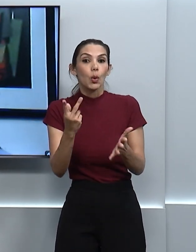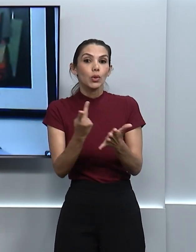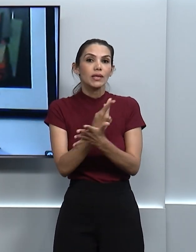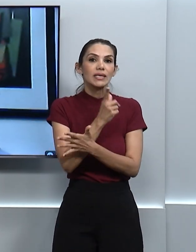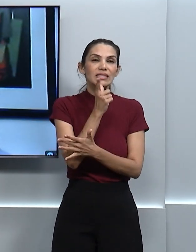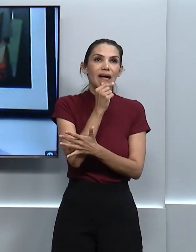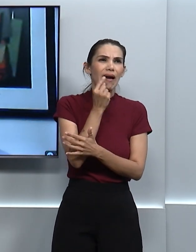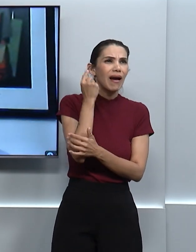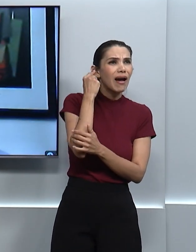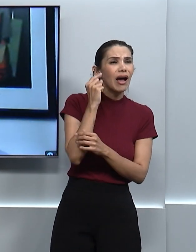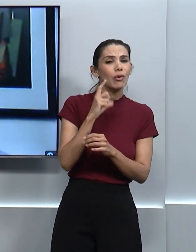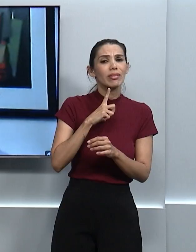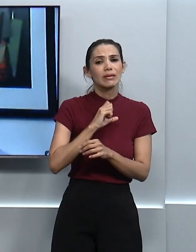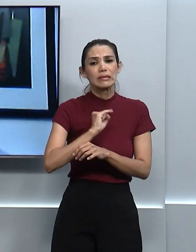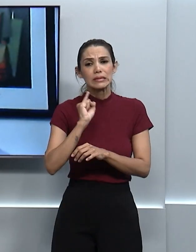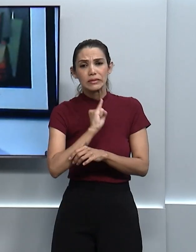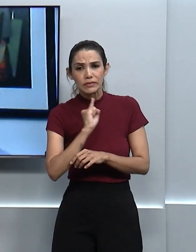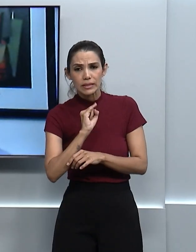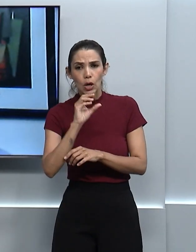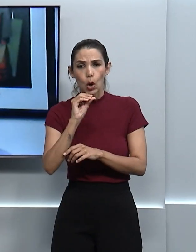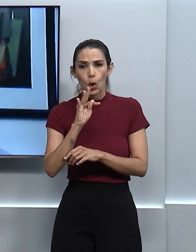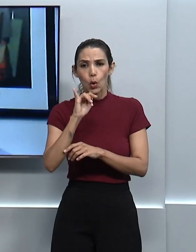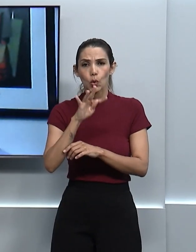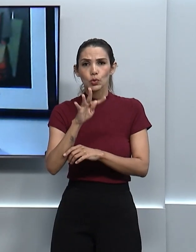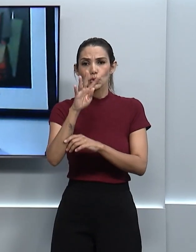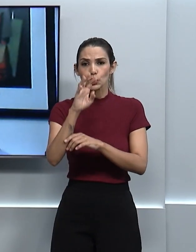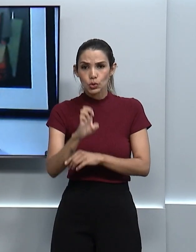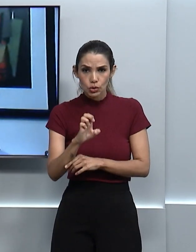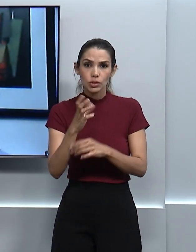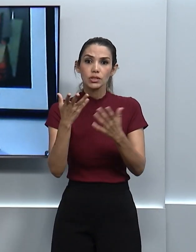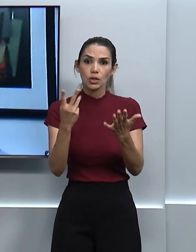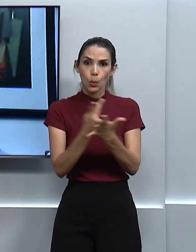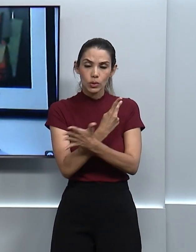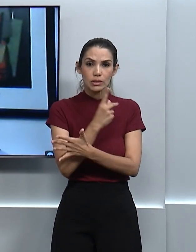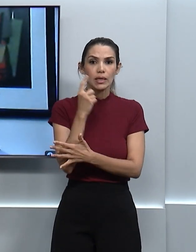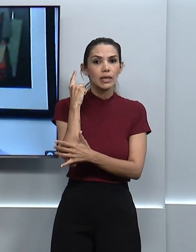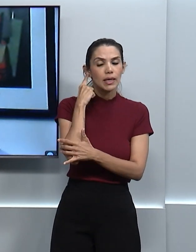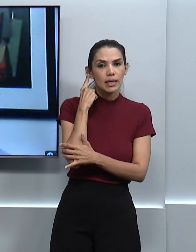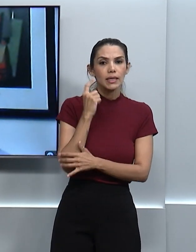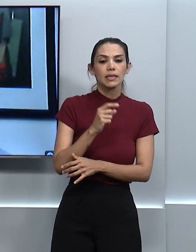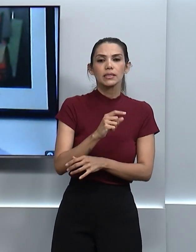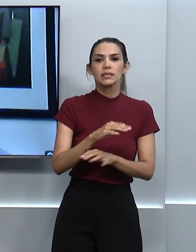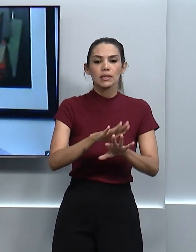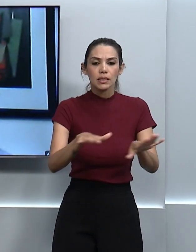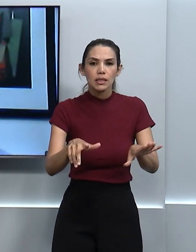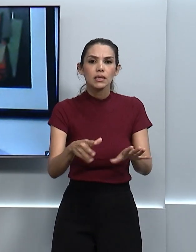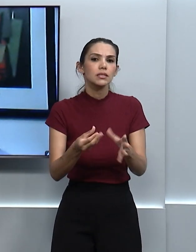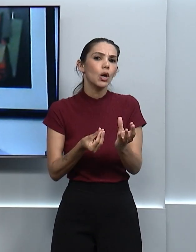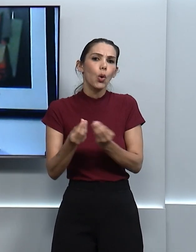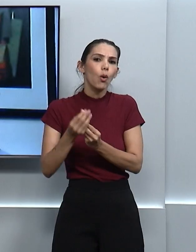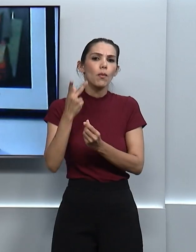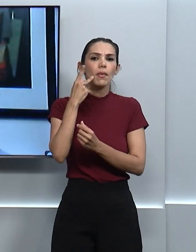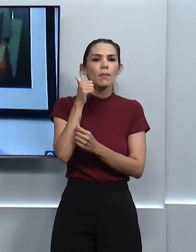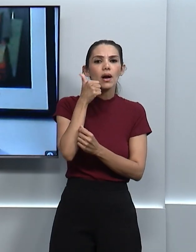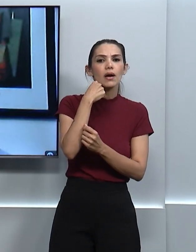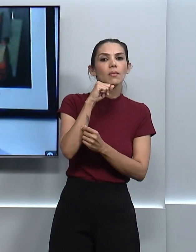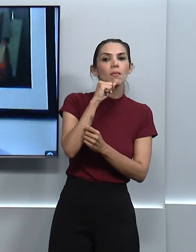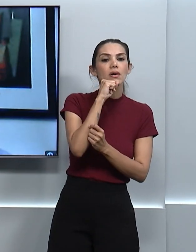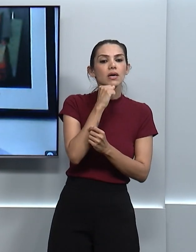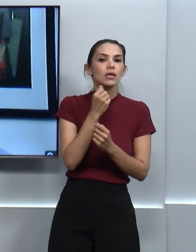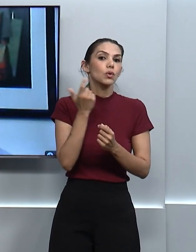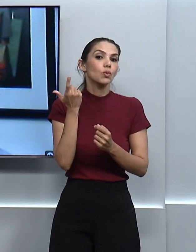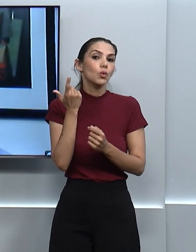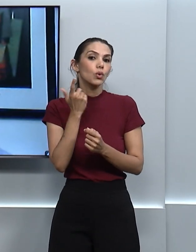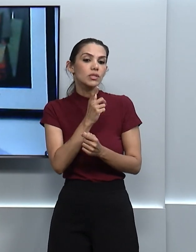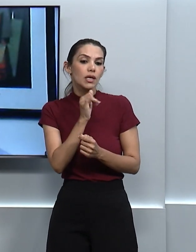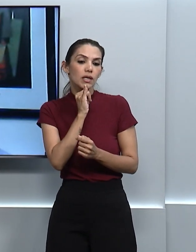tem infecção no ouvido. Essas infecções, elas podem ser perigosas. O que os pais têm que fazer em relação a isso, para evitar que